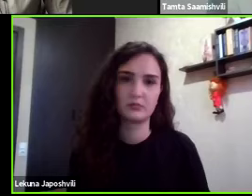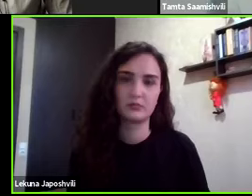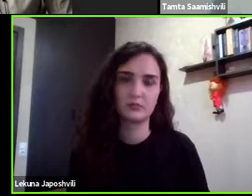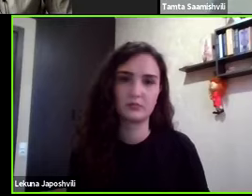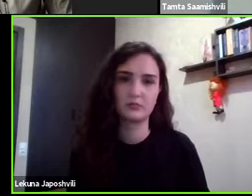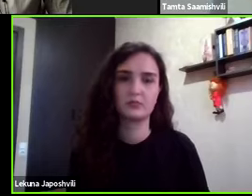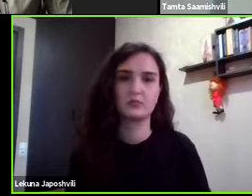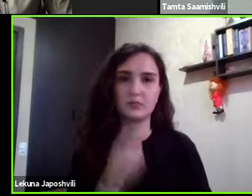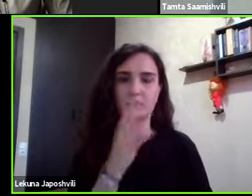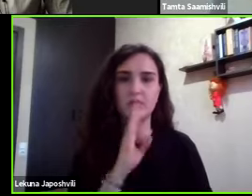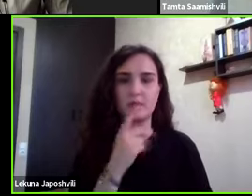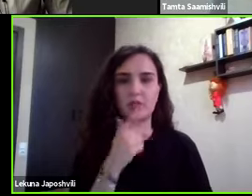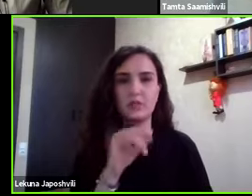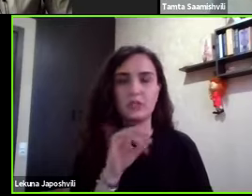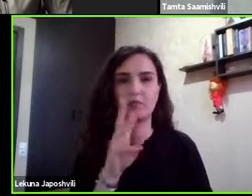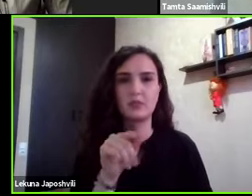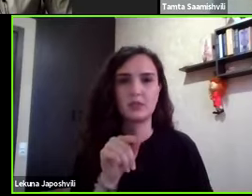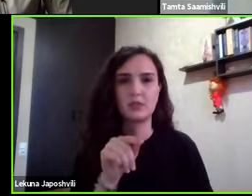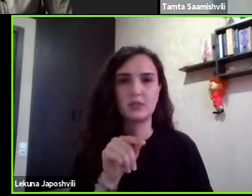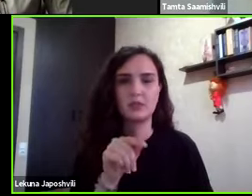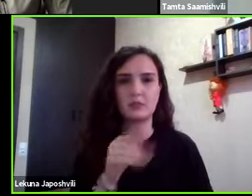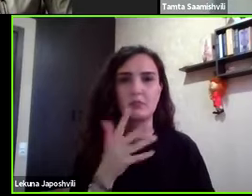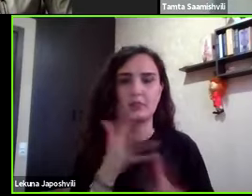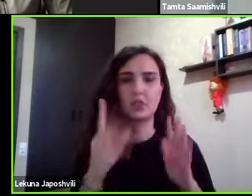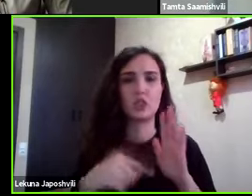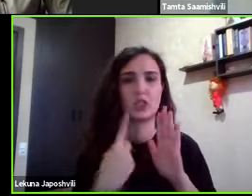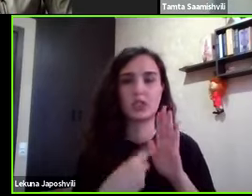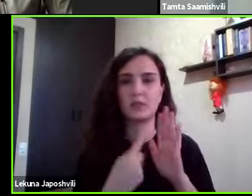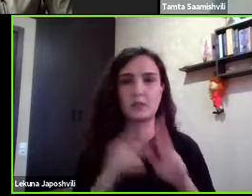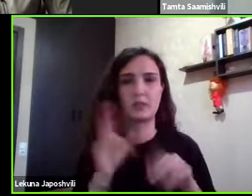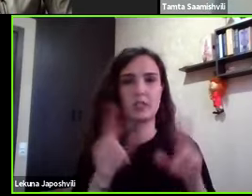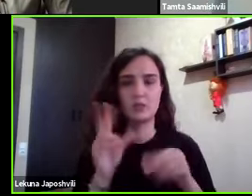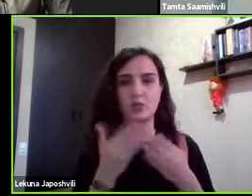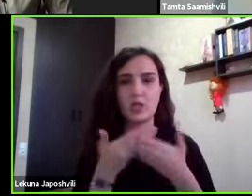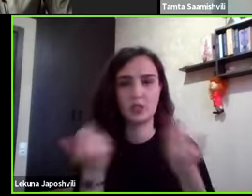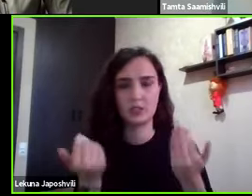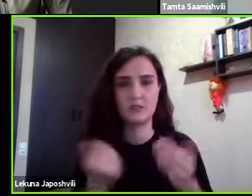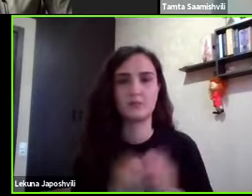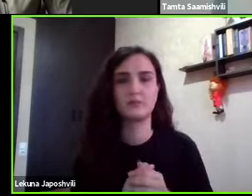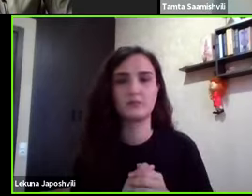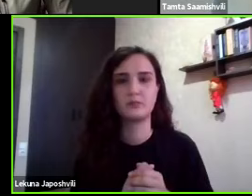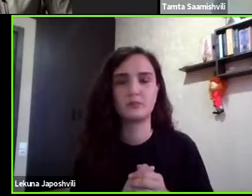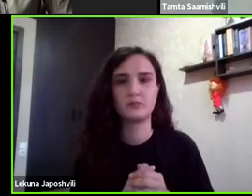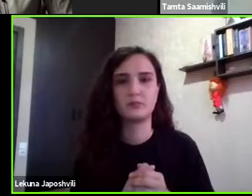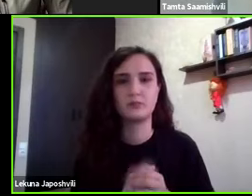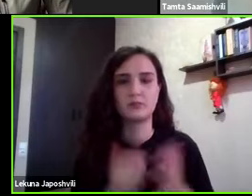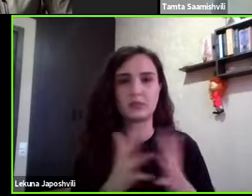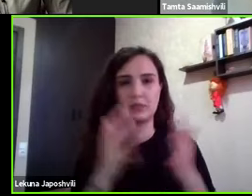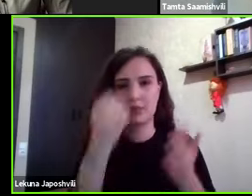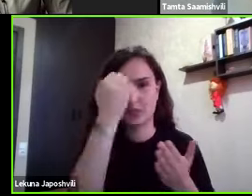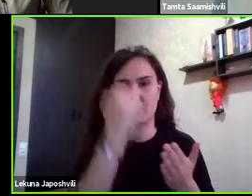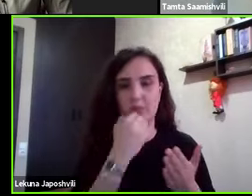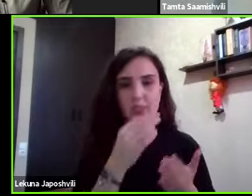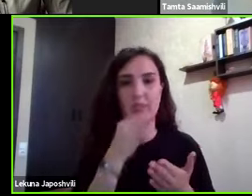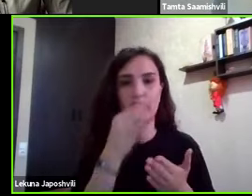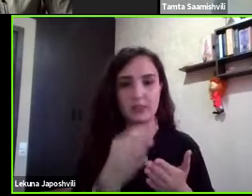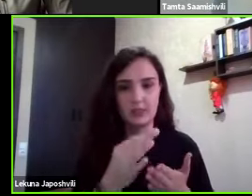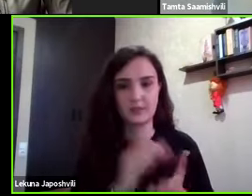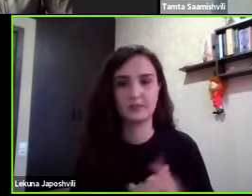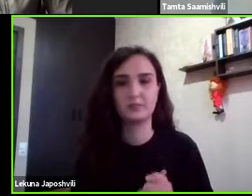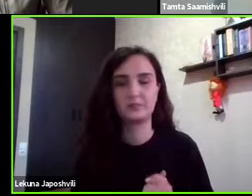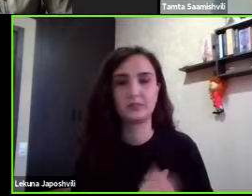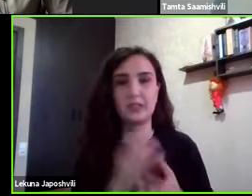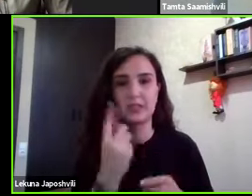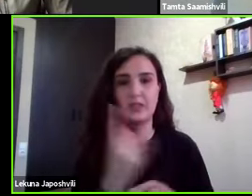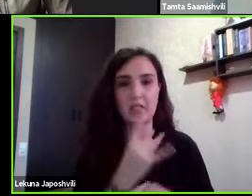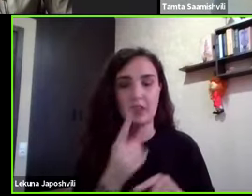კარგით ქალბატონა ირმა აქ მეტი შეკითხვა პრინციპში ამ ეტაპზე არ არის დიდ მადლობას გიხდით კიდევ